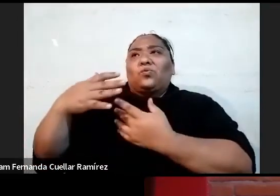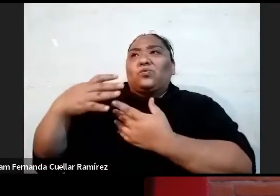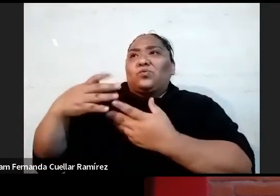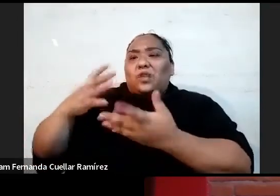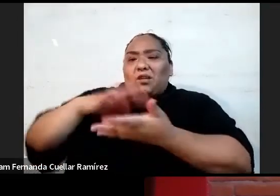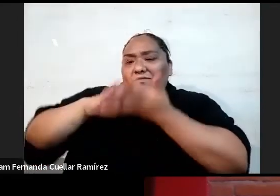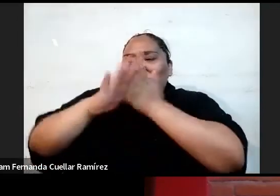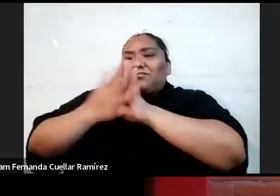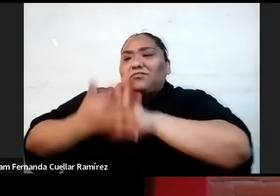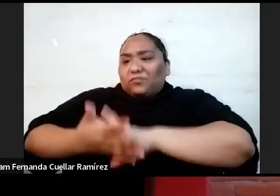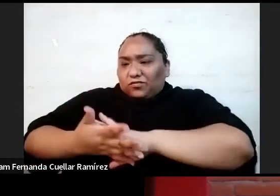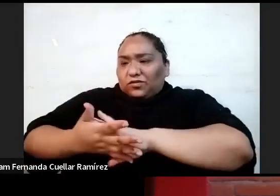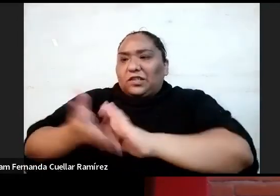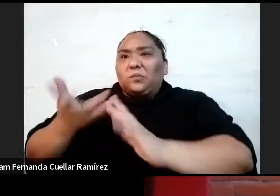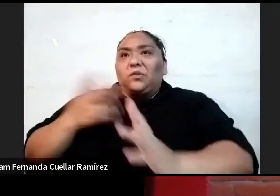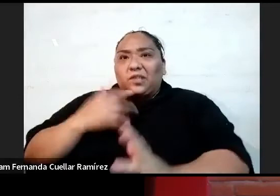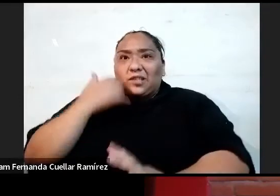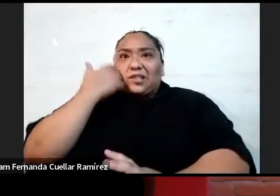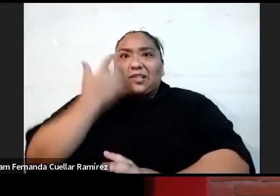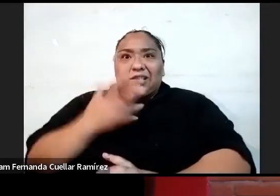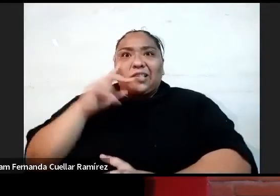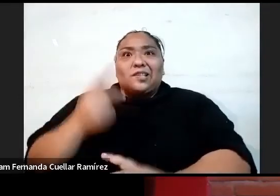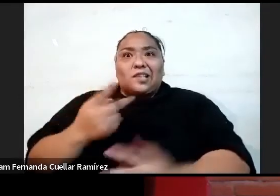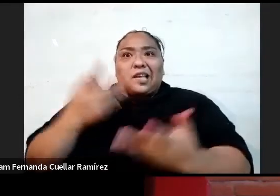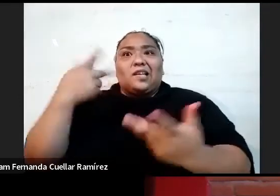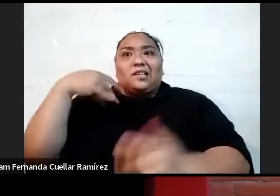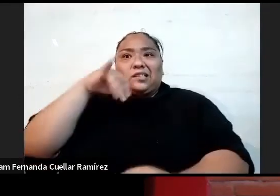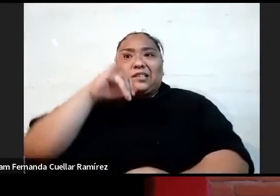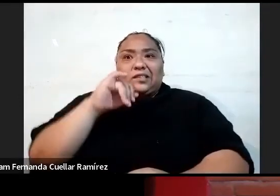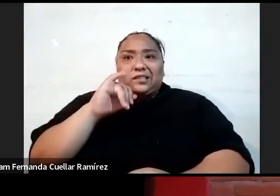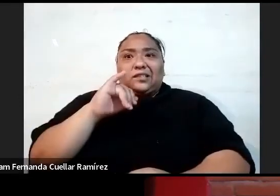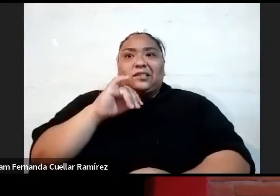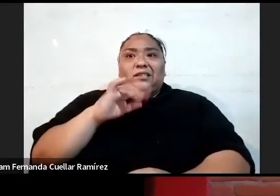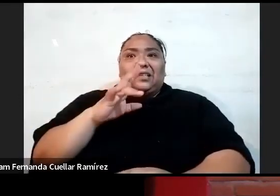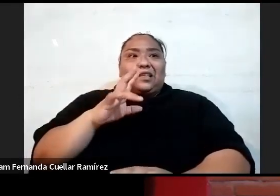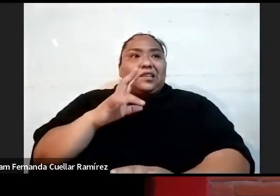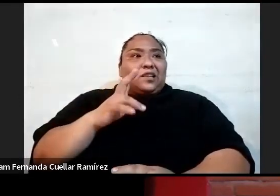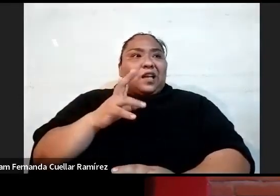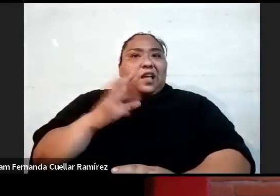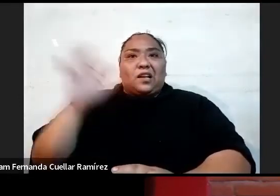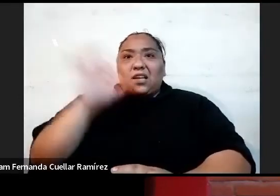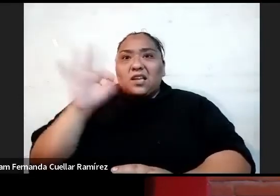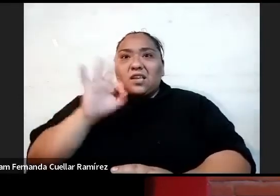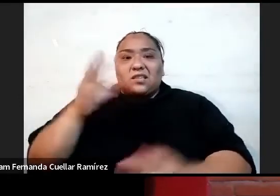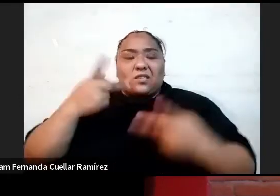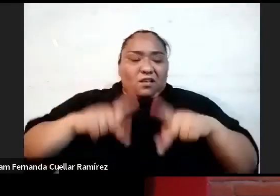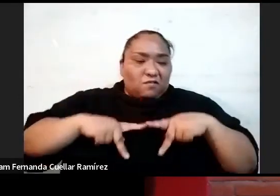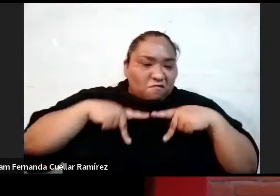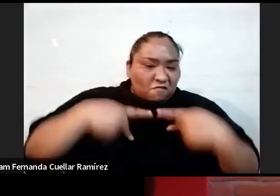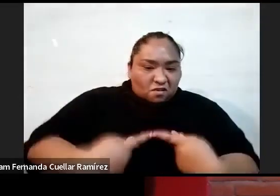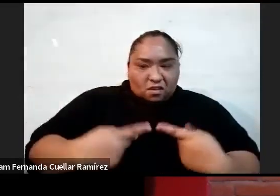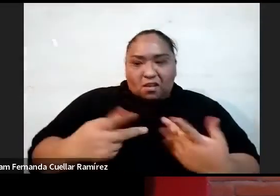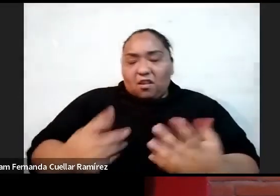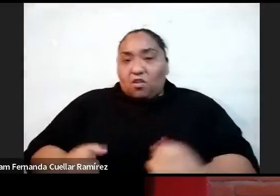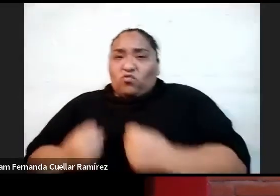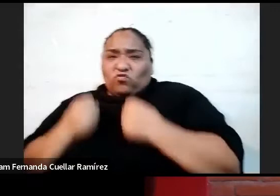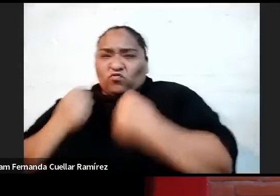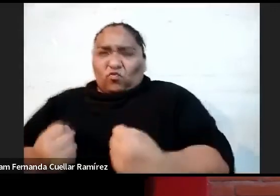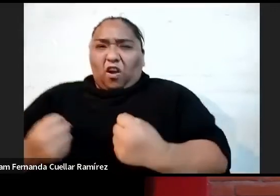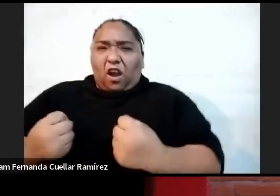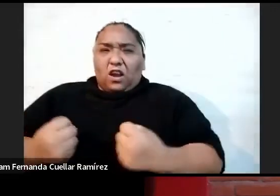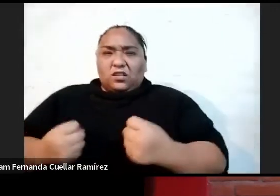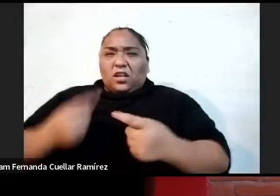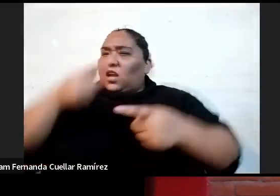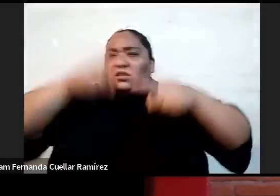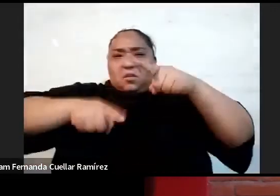¿no? Tal vez sí vulnerables en algún momento, fuertes en otro, agresivos, ¿no? O sea,